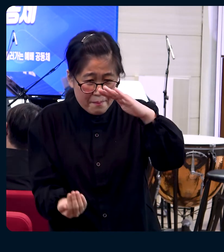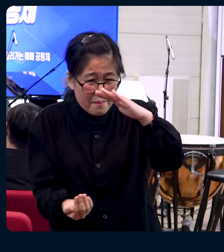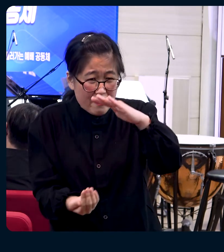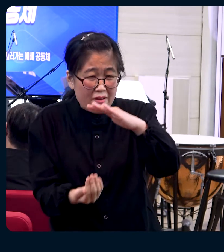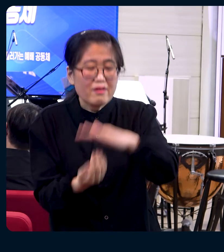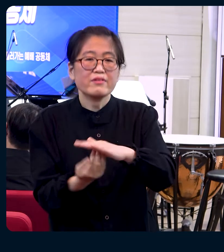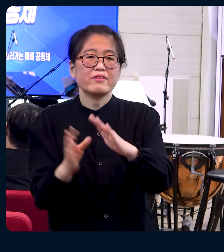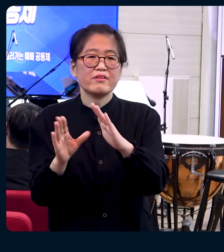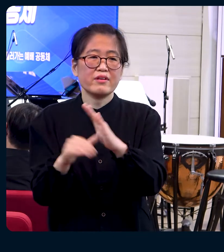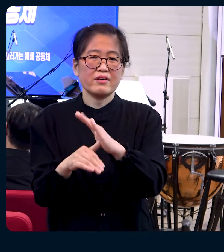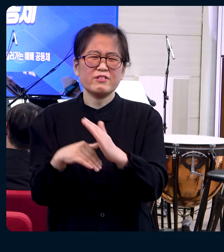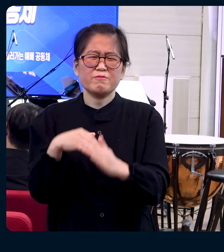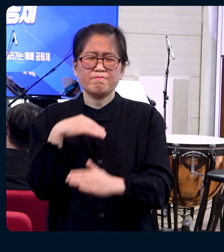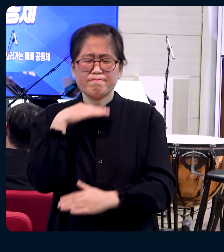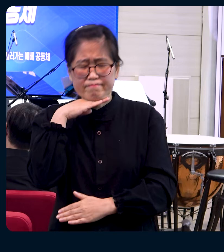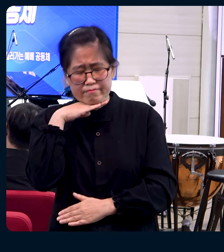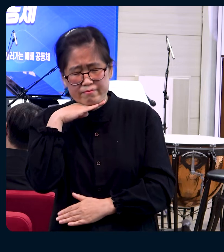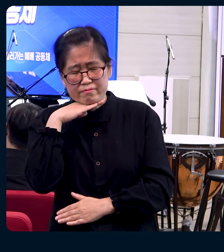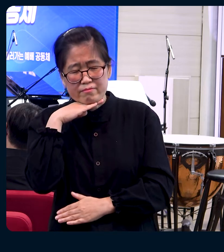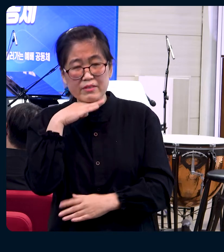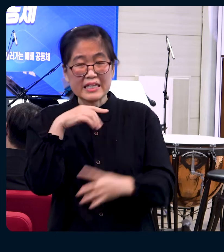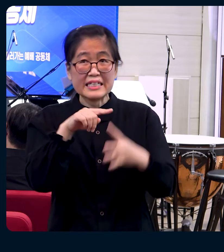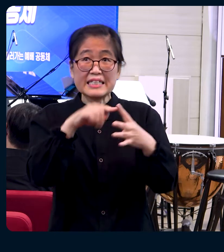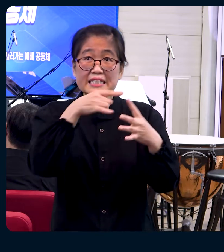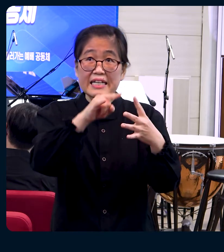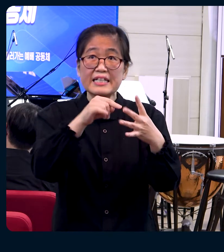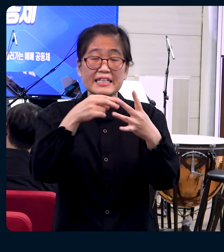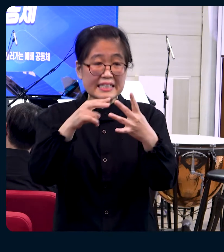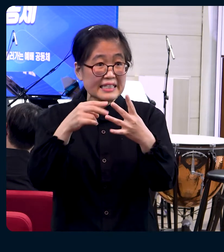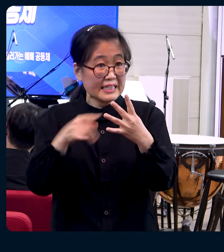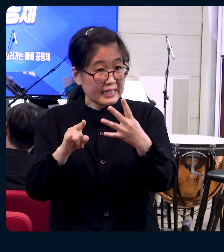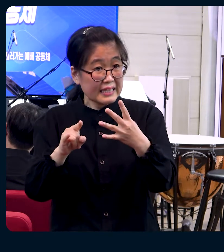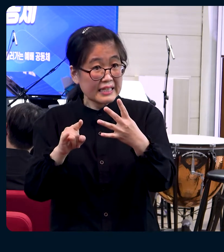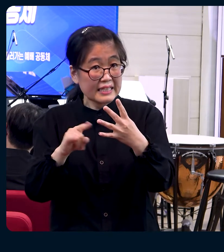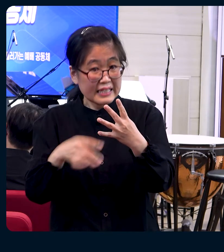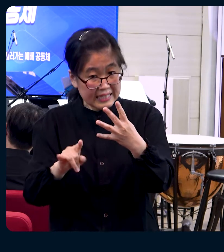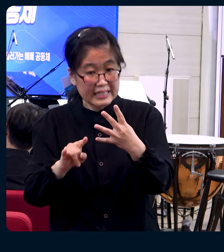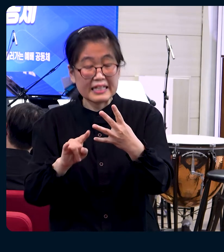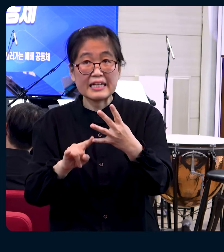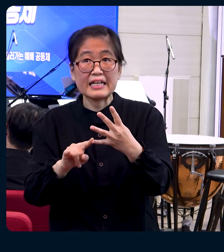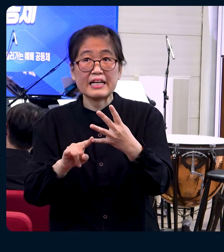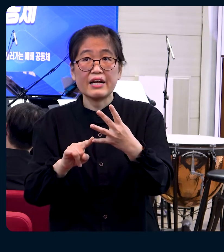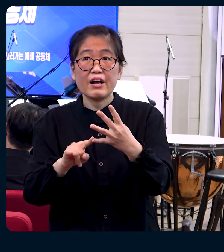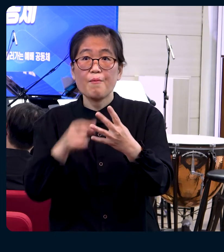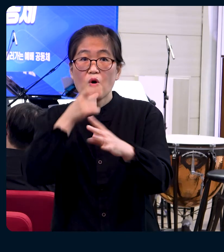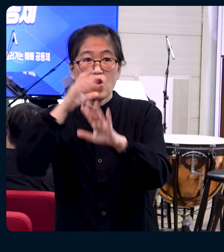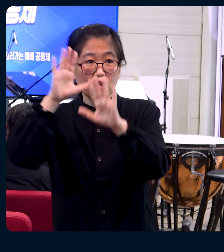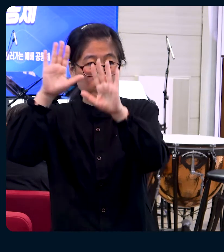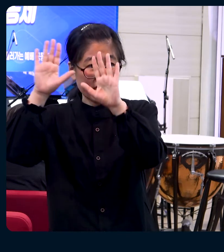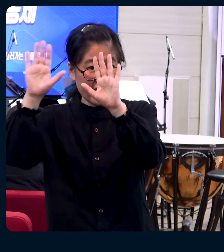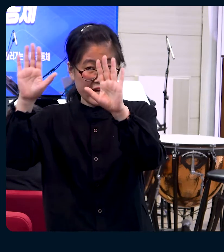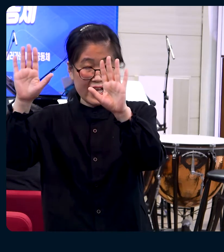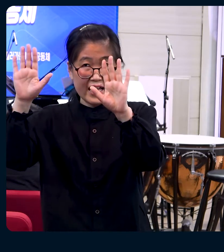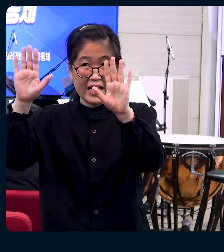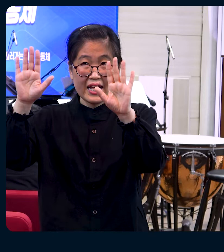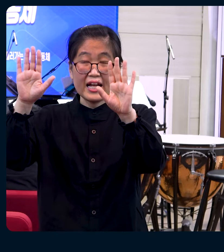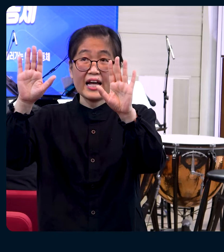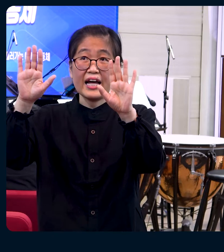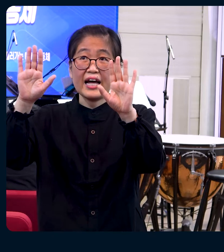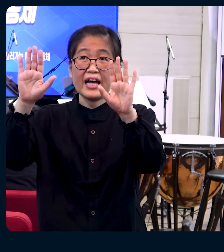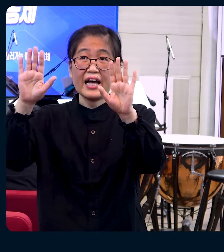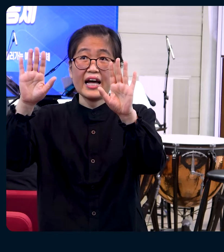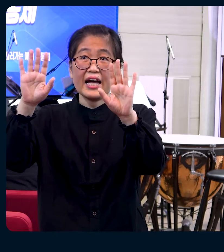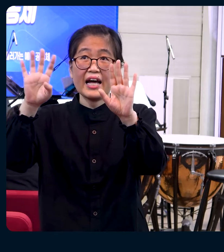400년이 찰 때까지. 그리고 1세대, 2세대, 3세대, 4세대 모세가